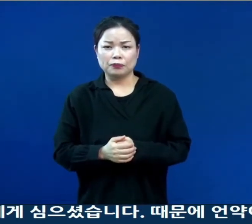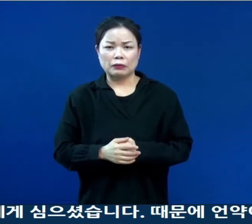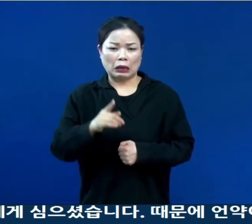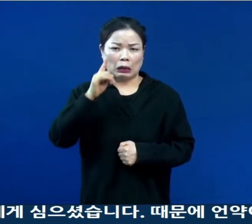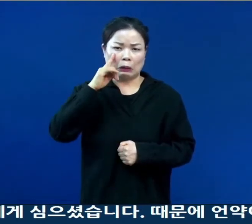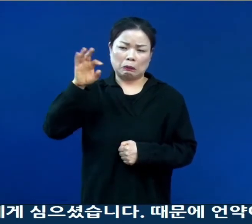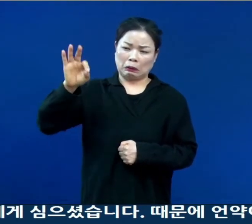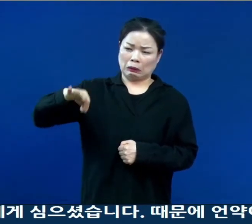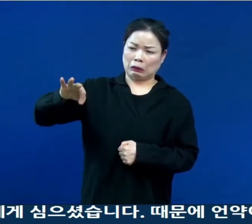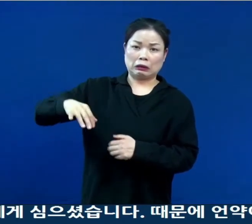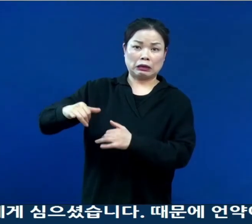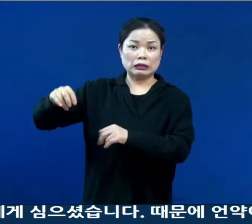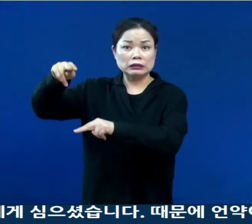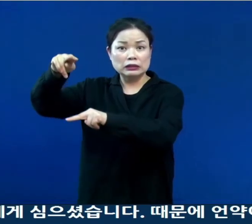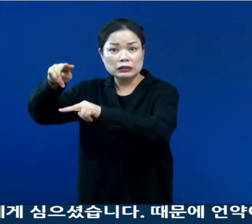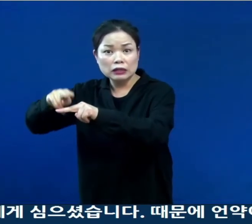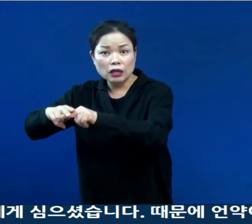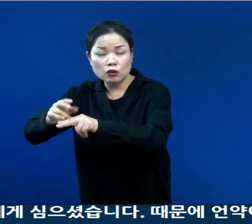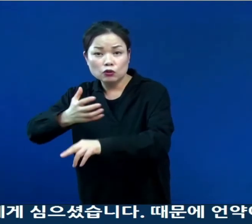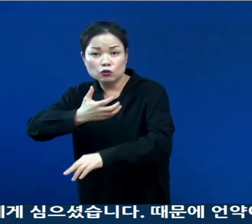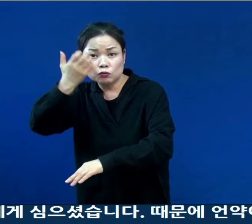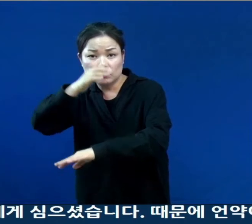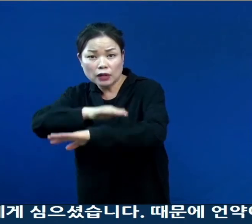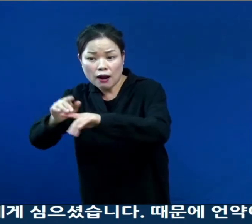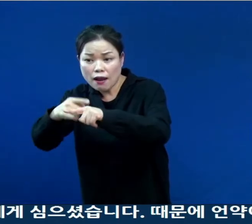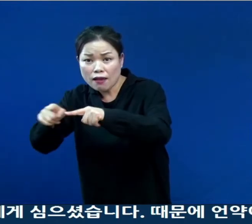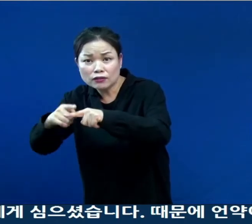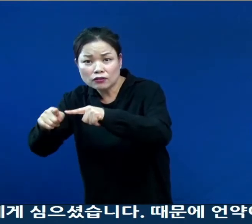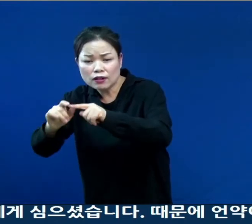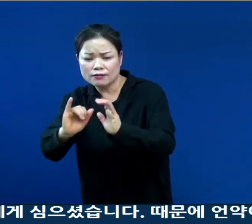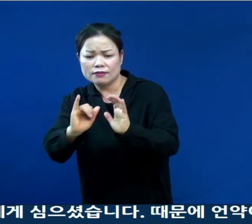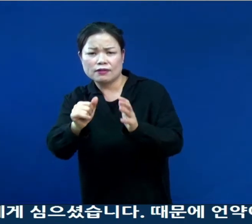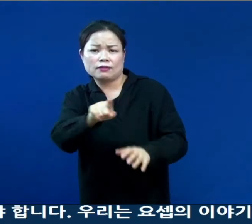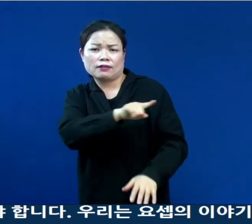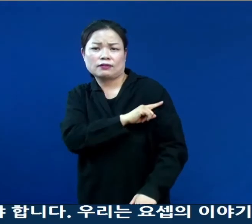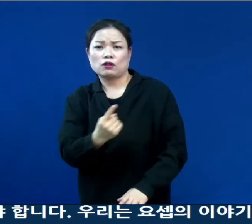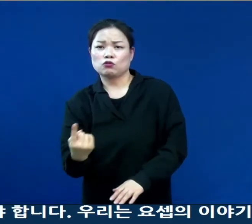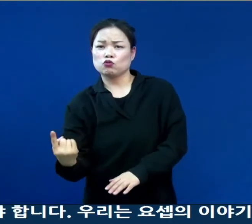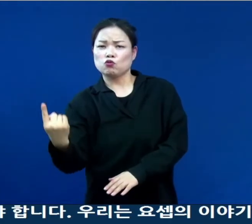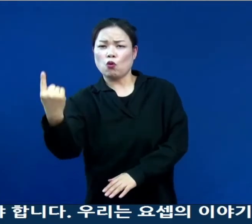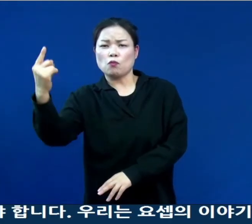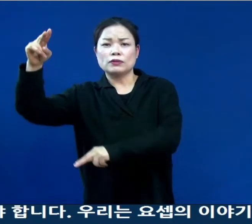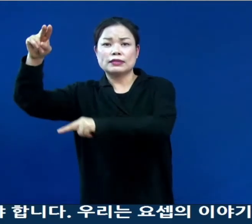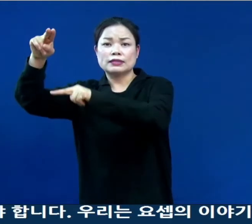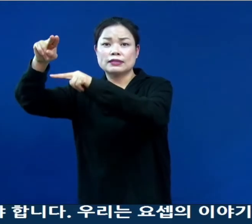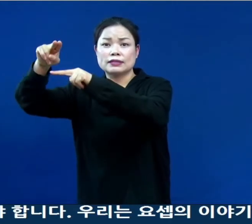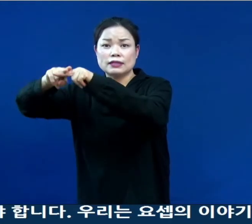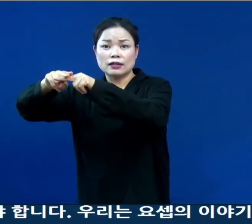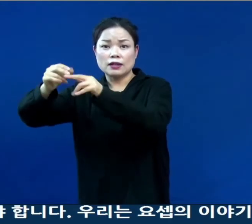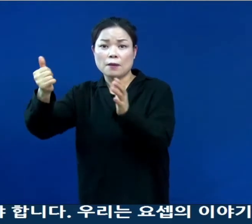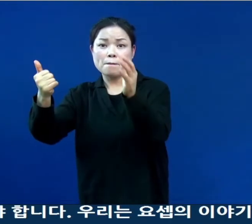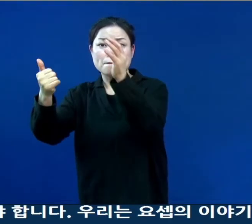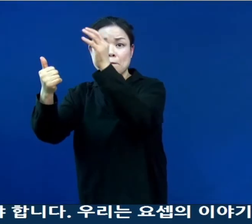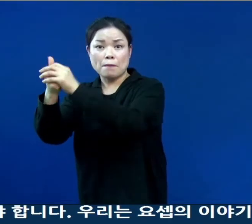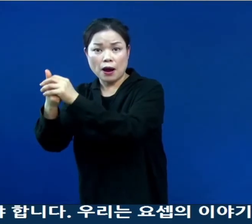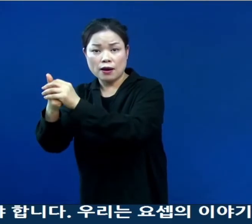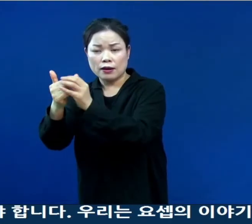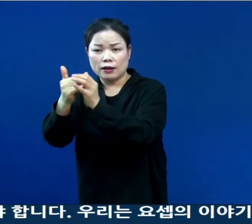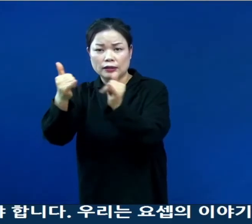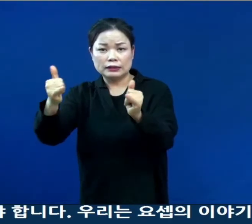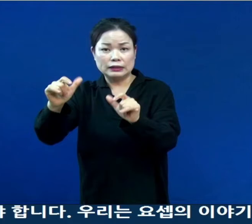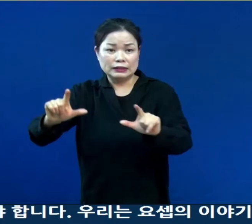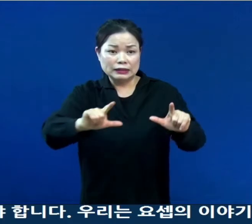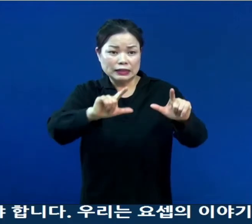비천한 자리에 있던 그가 꿈 하나 잘 해석해서 세상에서 가장 높은 자리에 오를 수 있었고 마치 인생